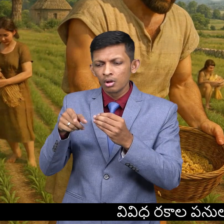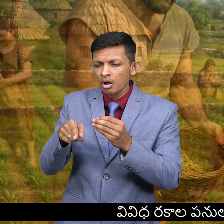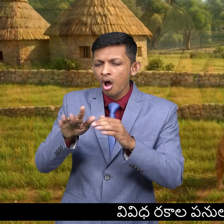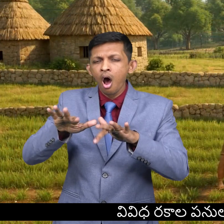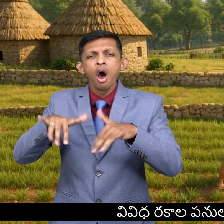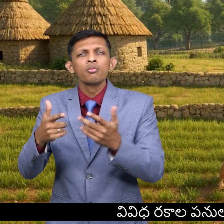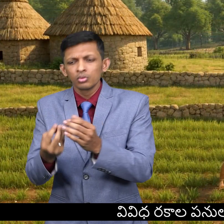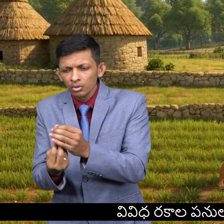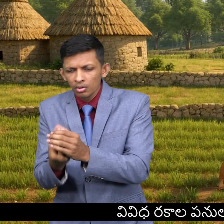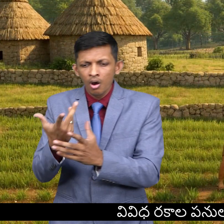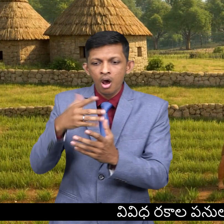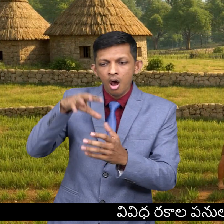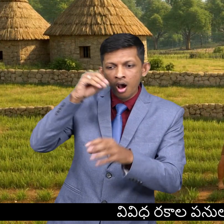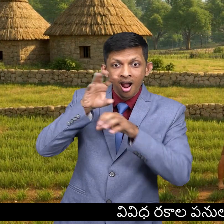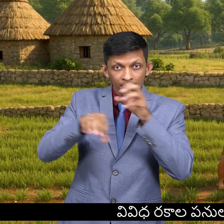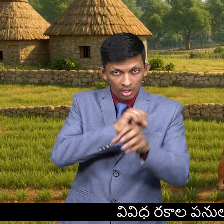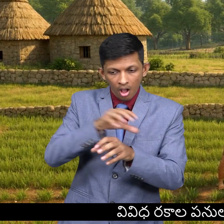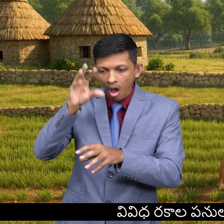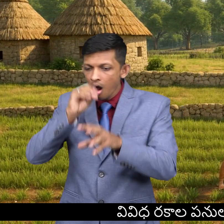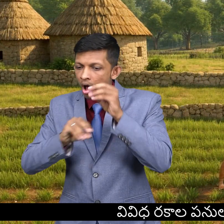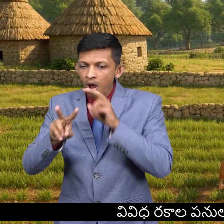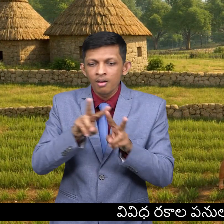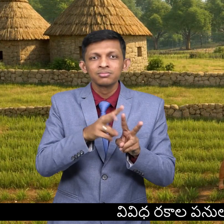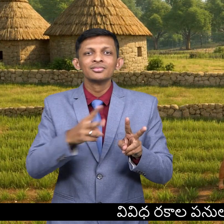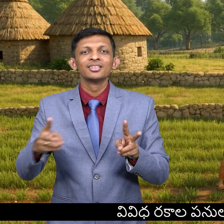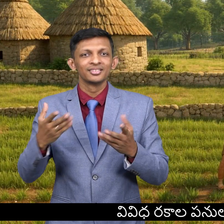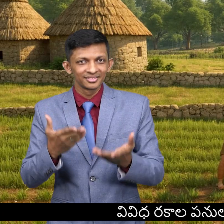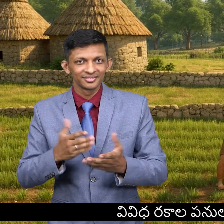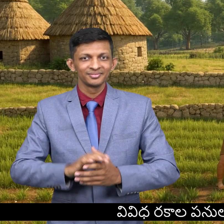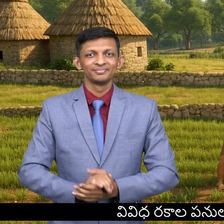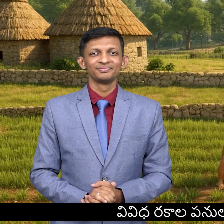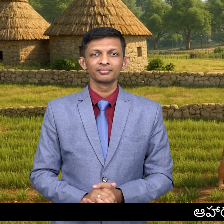వివిధ రకాల పనులు ఎలా చేయాలో నేర్చుకున్నారు.